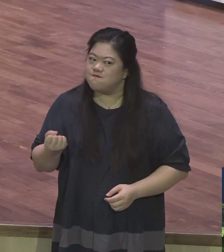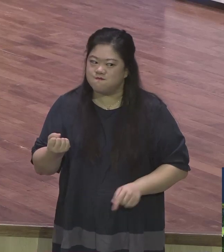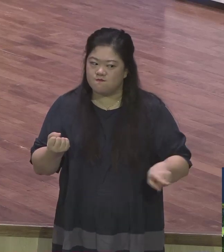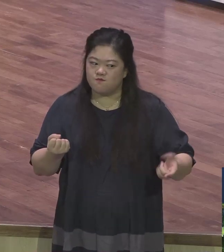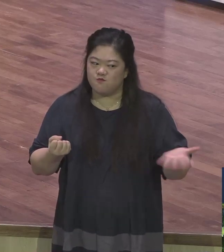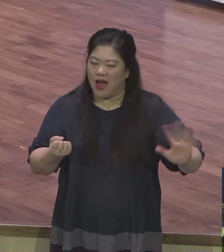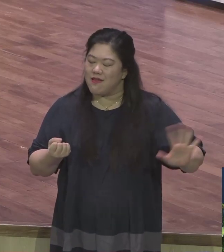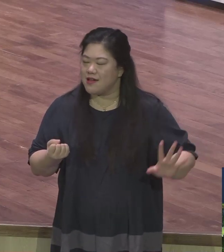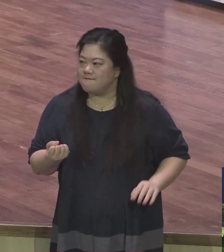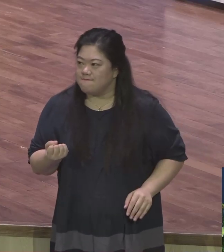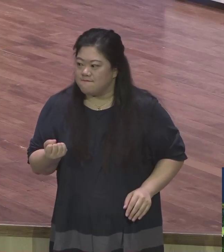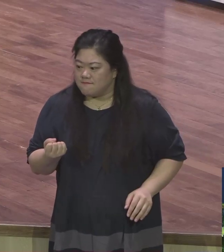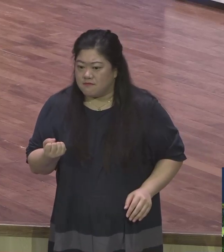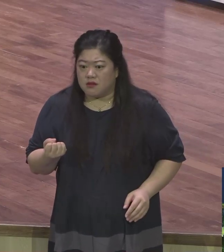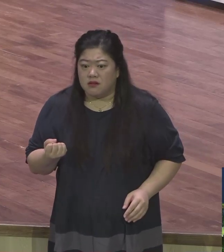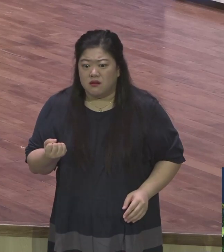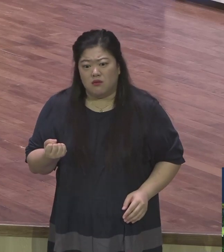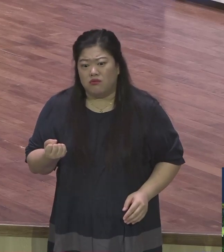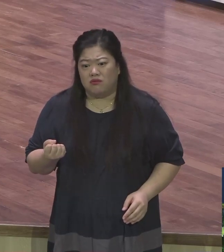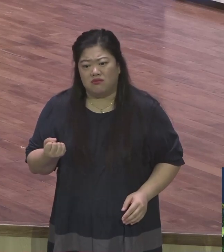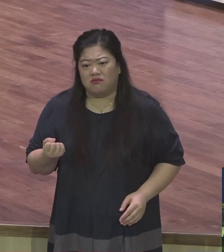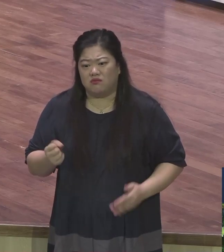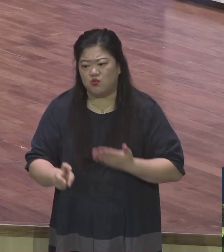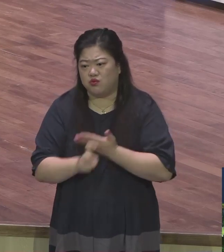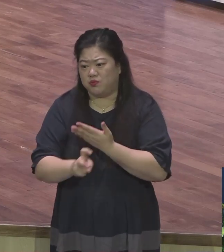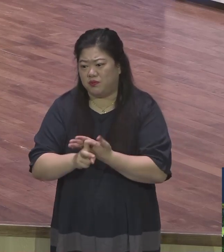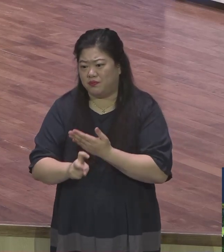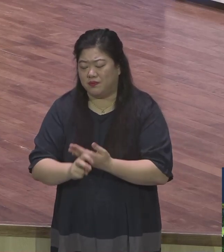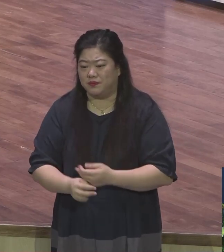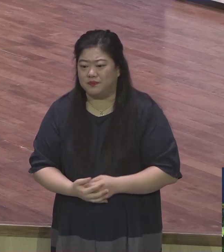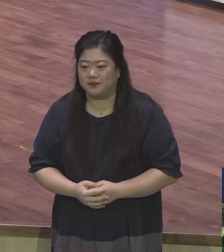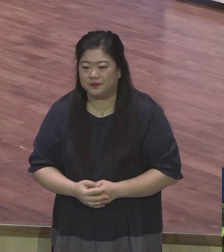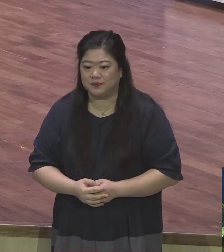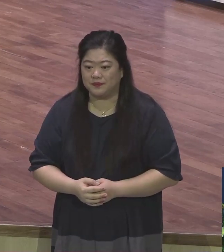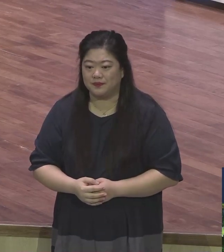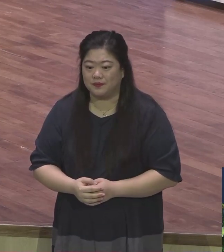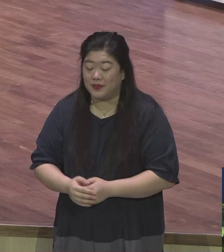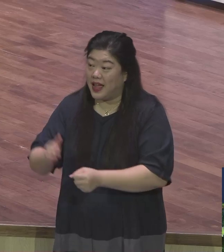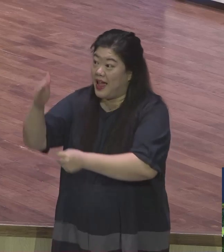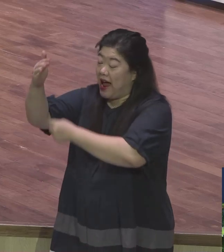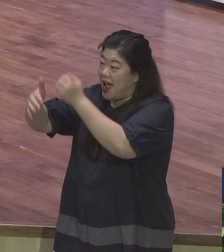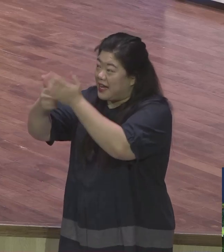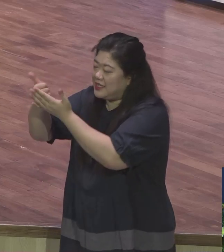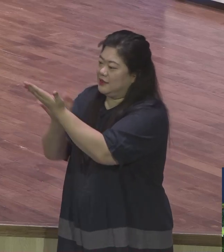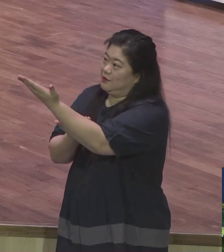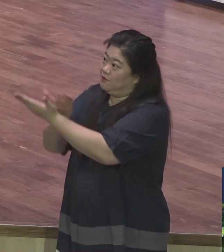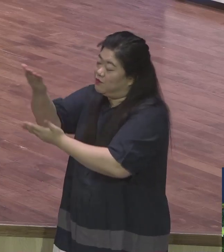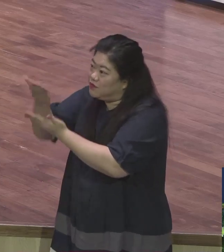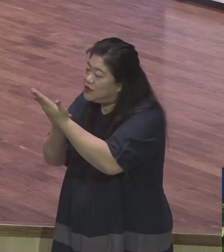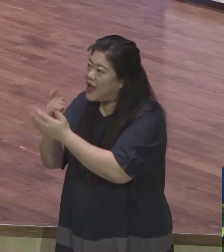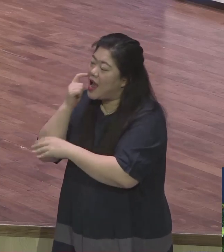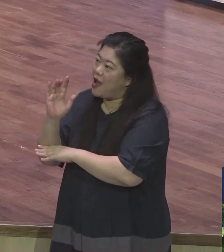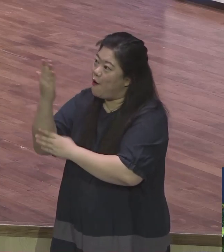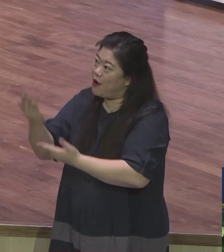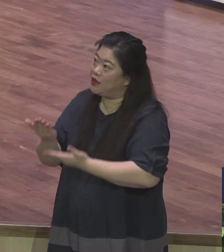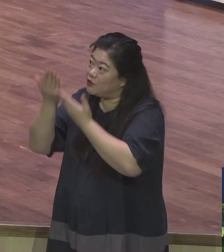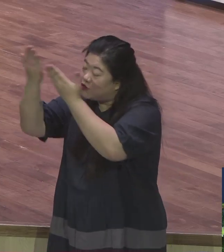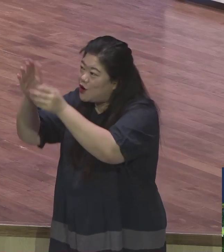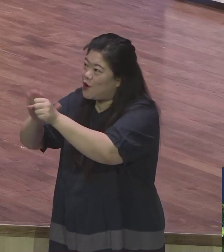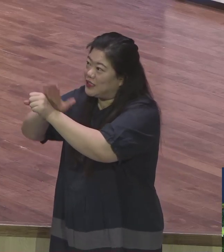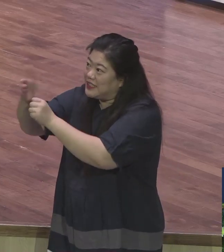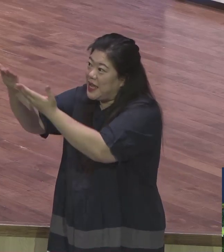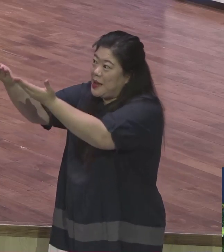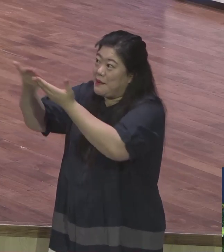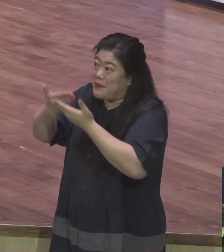형상으로 창조한 인간은 하나님과 교제하면서 하나님을 영원하게 하는 존재로서 하나님부터 이